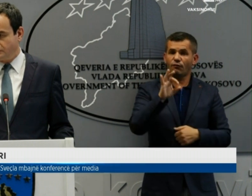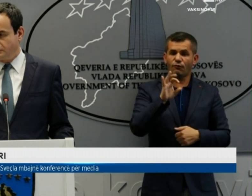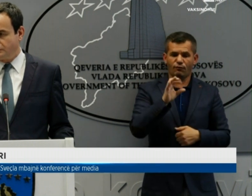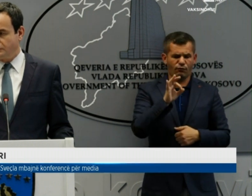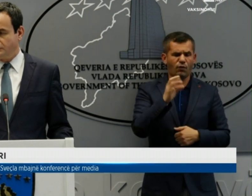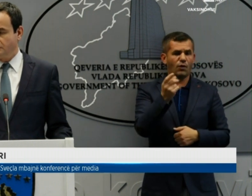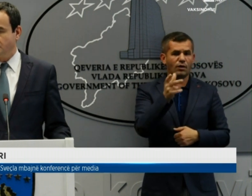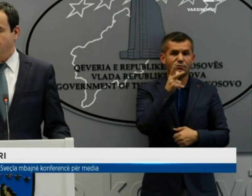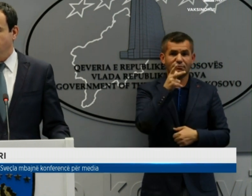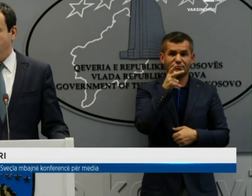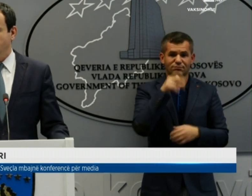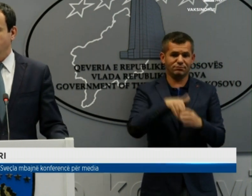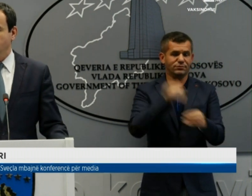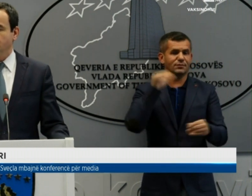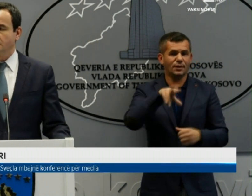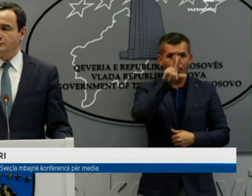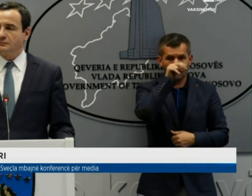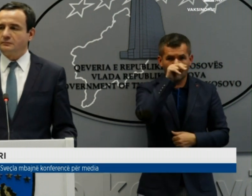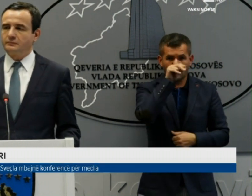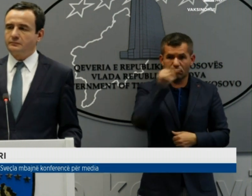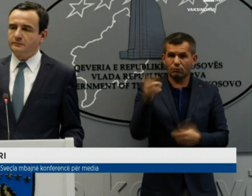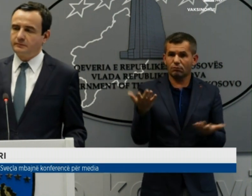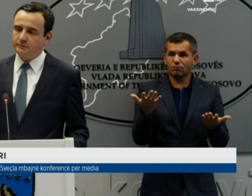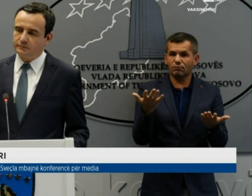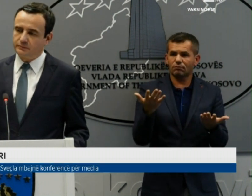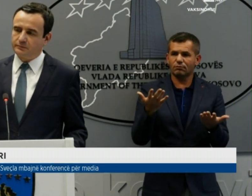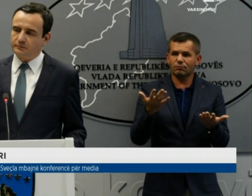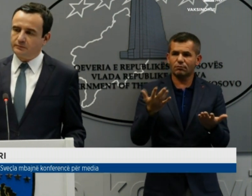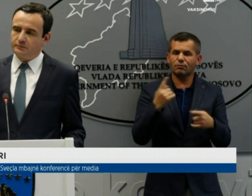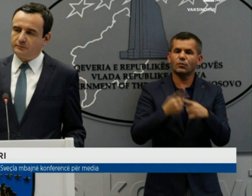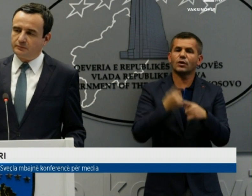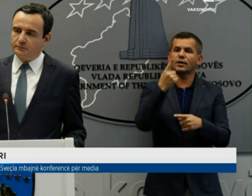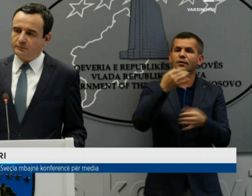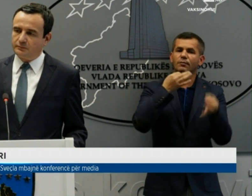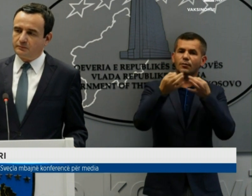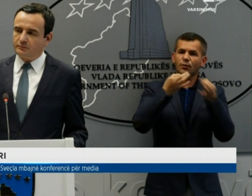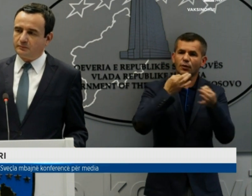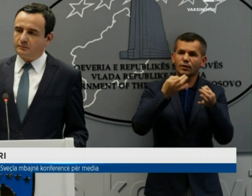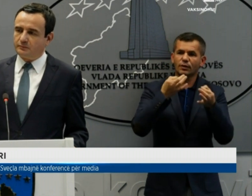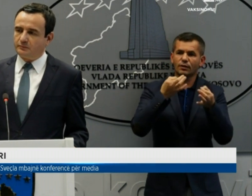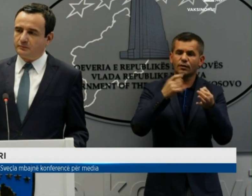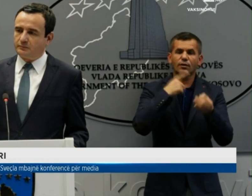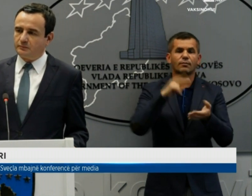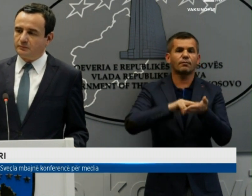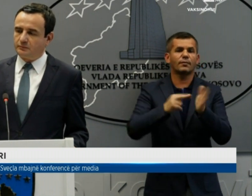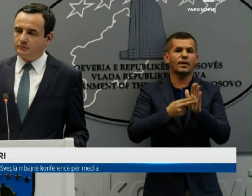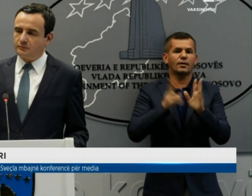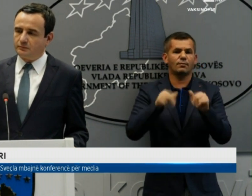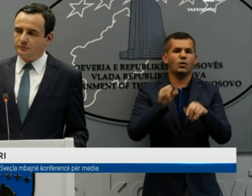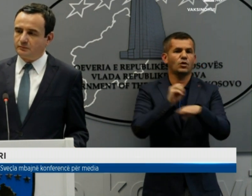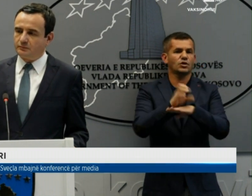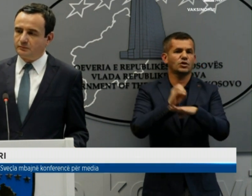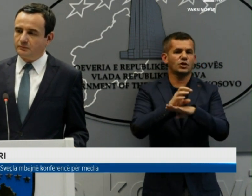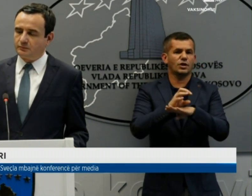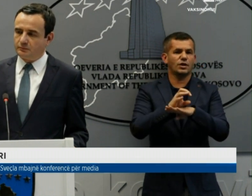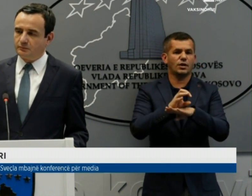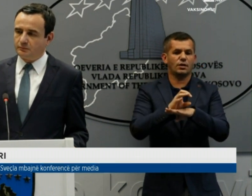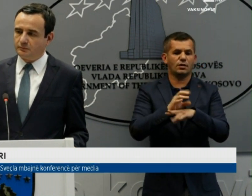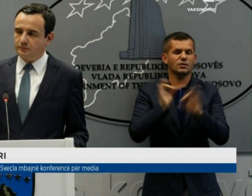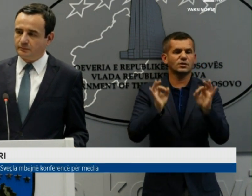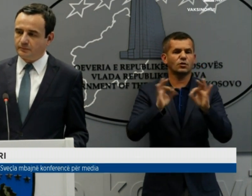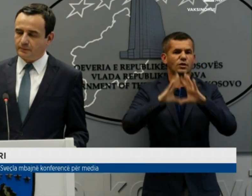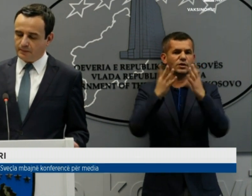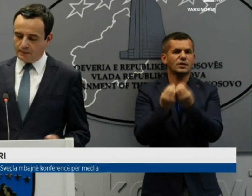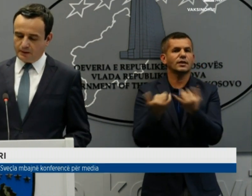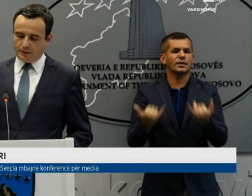këto njësitë të policisë, sa do i largonit. Po ashtu edhe një pyetje se a është në plan të mlidhet Shilli i Sigurisë për situatën e